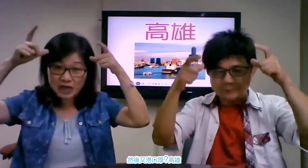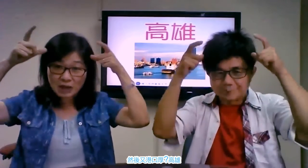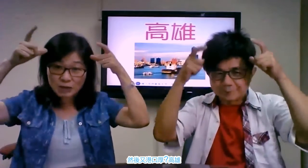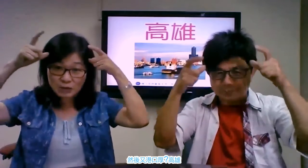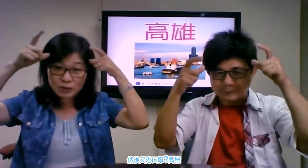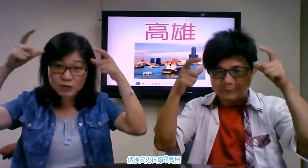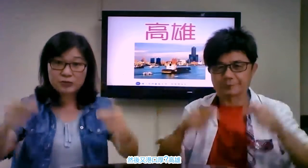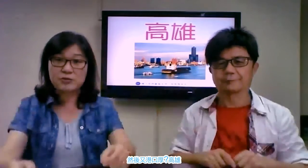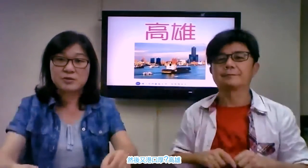高雄。